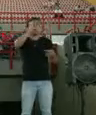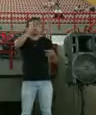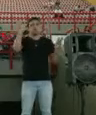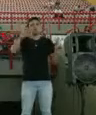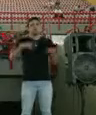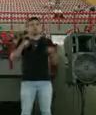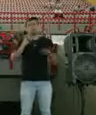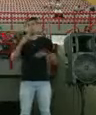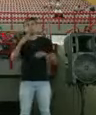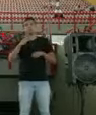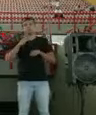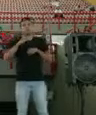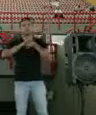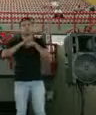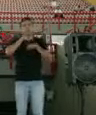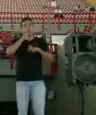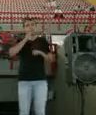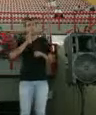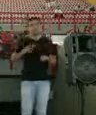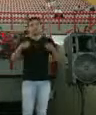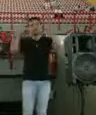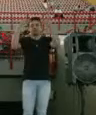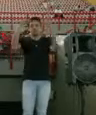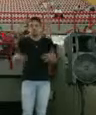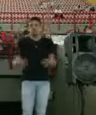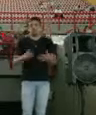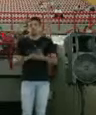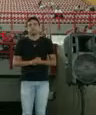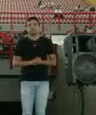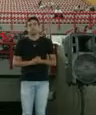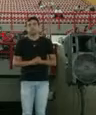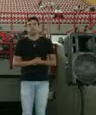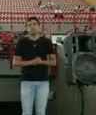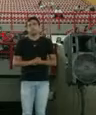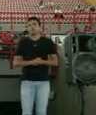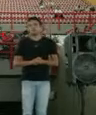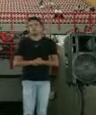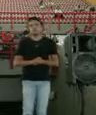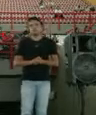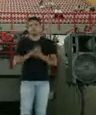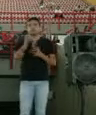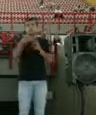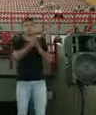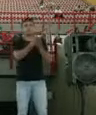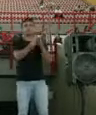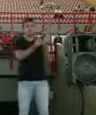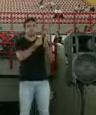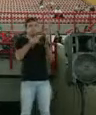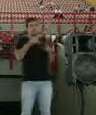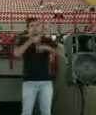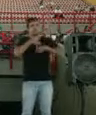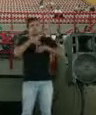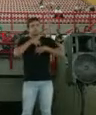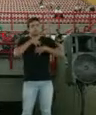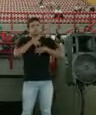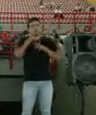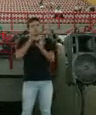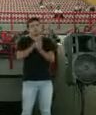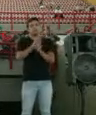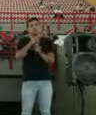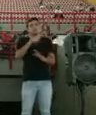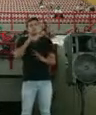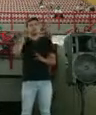Ou faz mal? Vamos lá, deixa eu te explicar uma coisa. A pergunta ela tem um sentido, porque existe